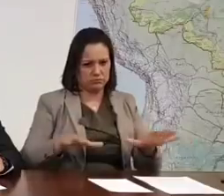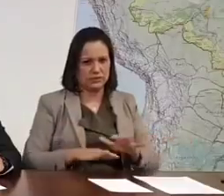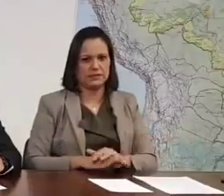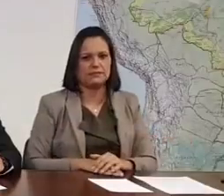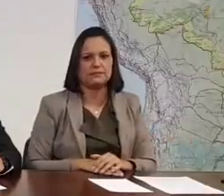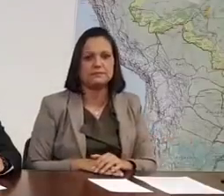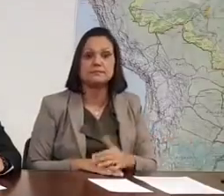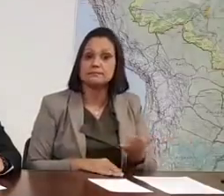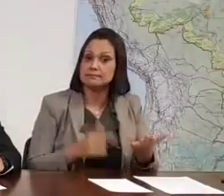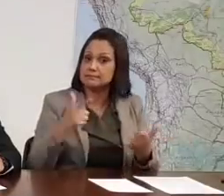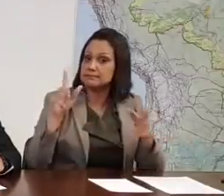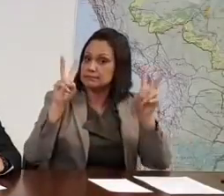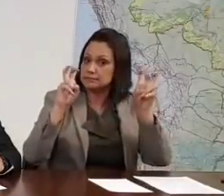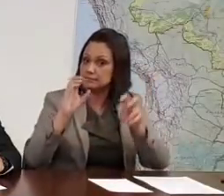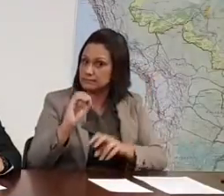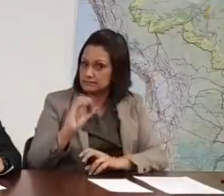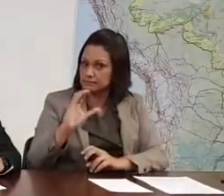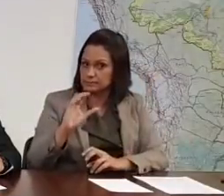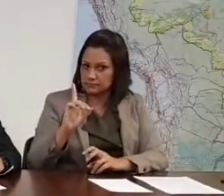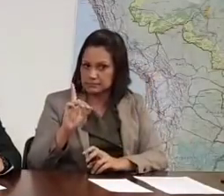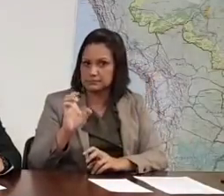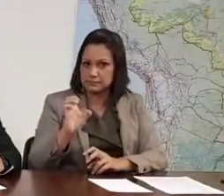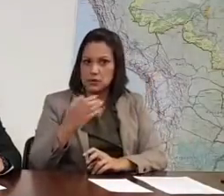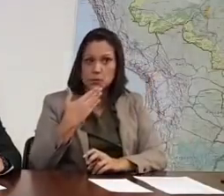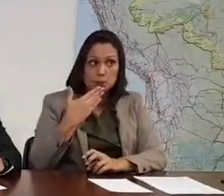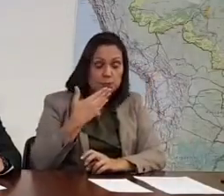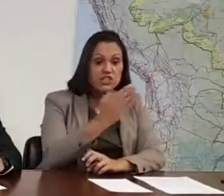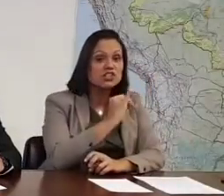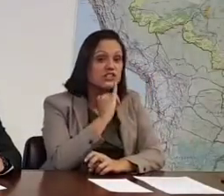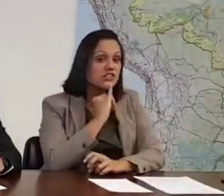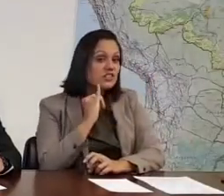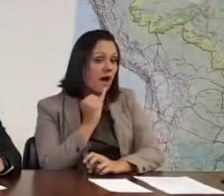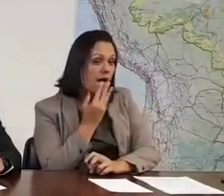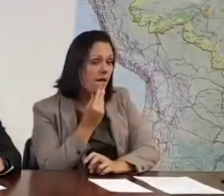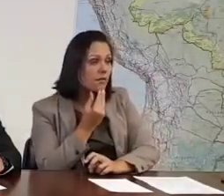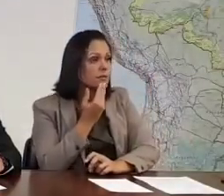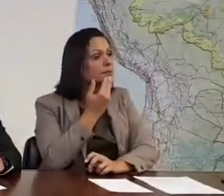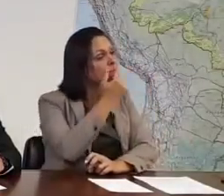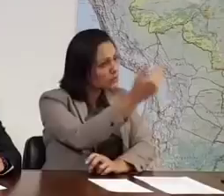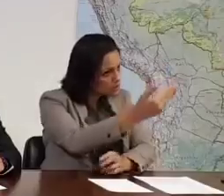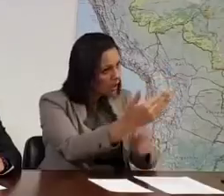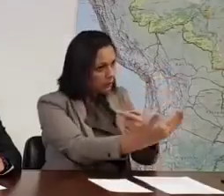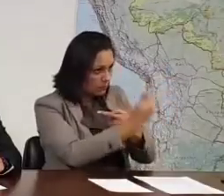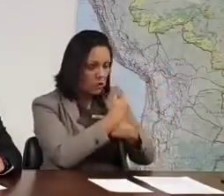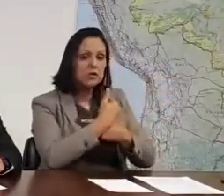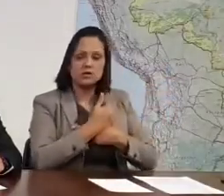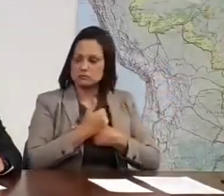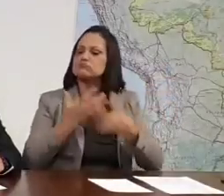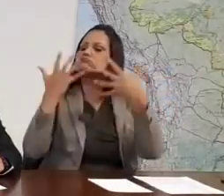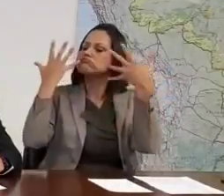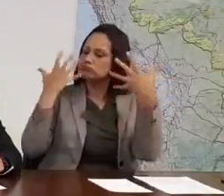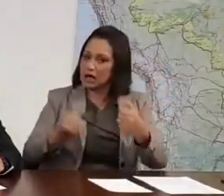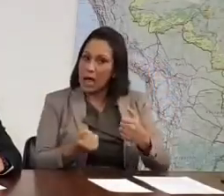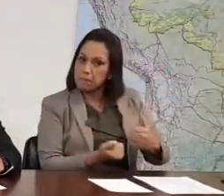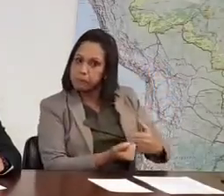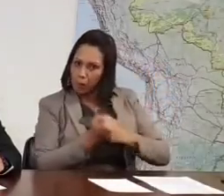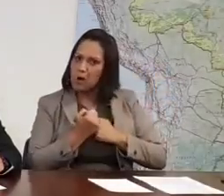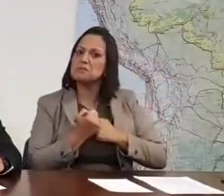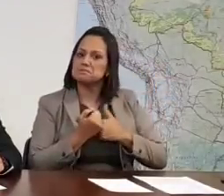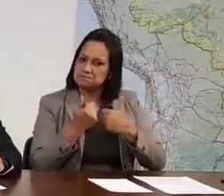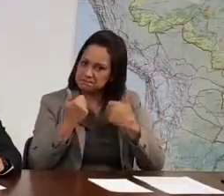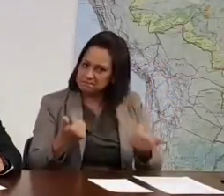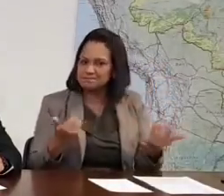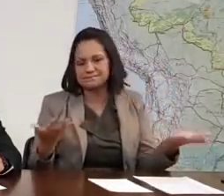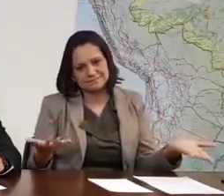tivemos também na nossa viagem Israel, pediu ao Benjamin Netanyahu, e ele se comprometeu publicamente a nos apoiar. Então, praticamente nessa